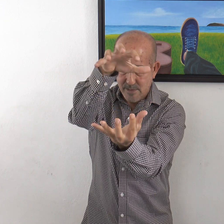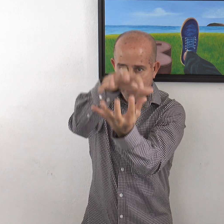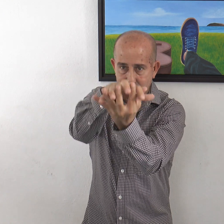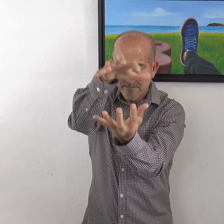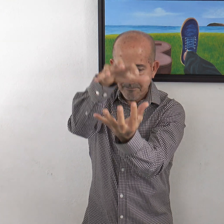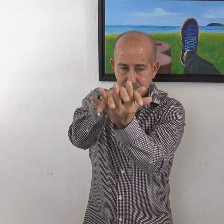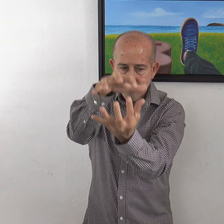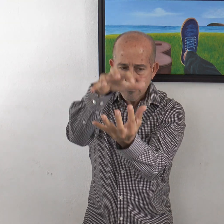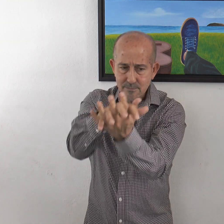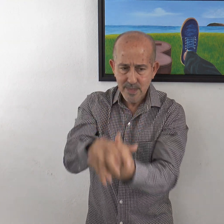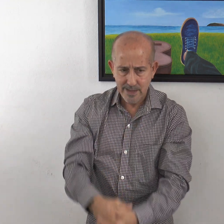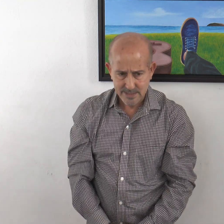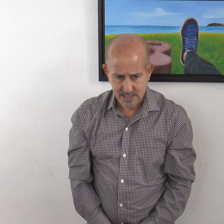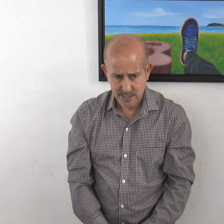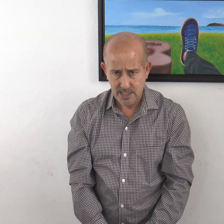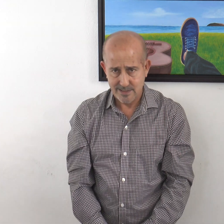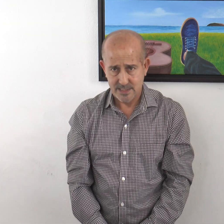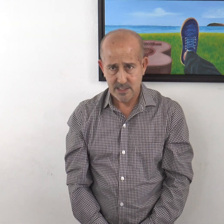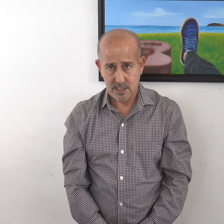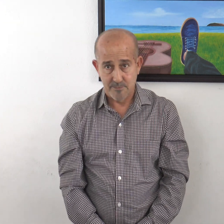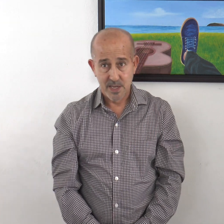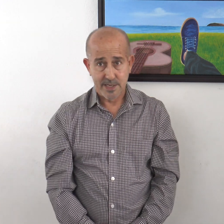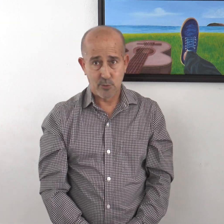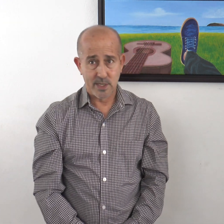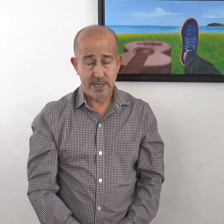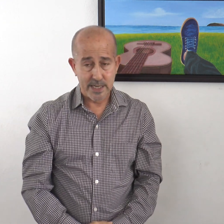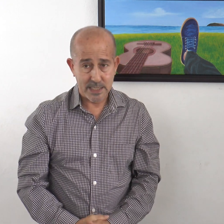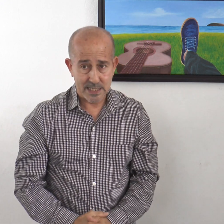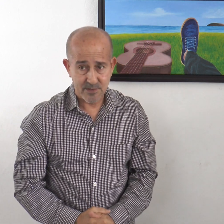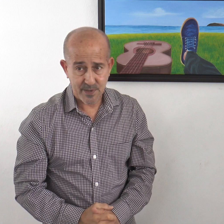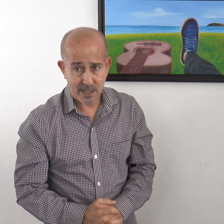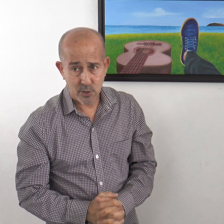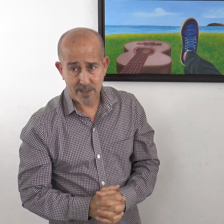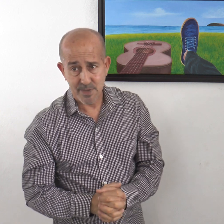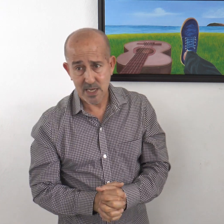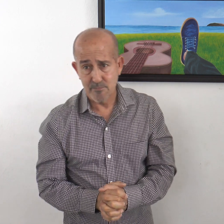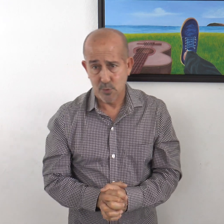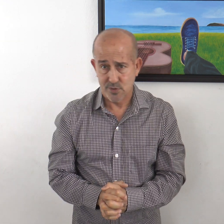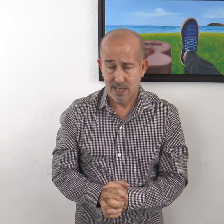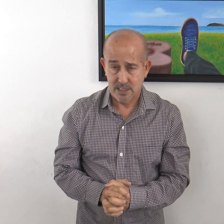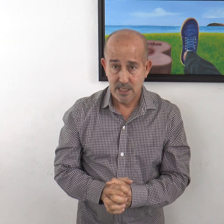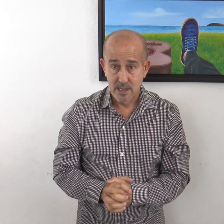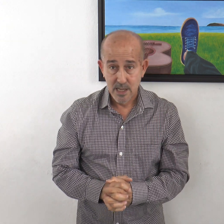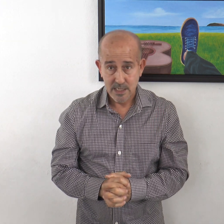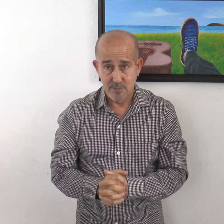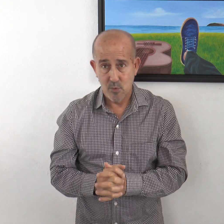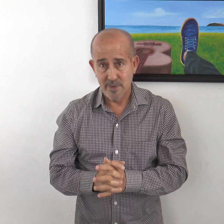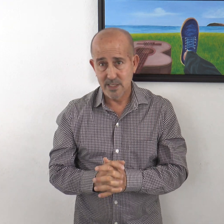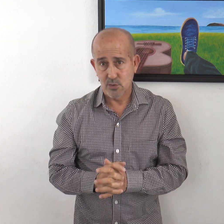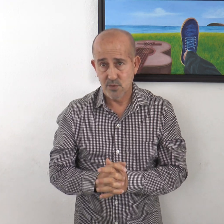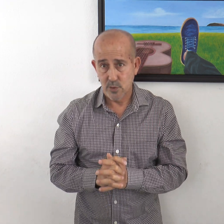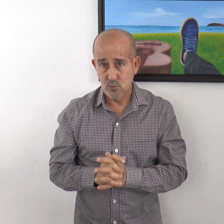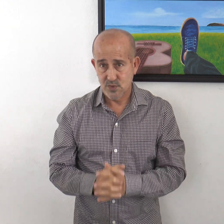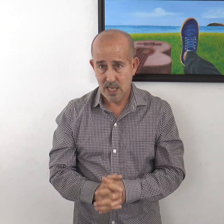animal, etcétera, etcétera. Recuerden, el clasificador es bien importante que al momento de